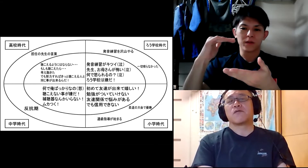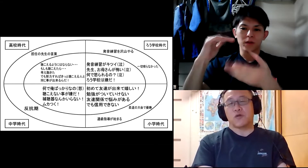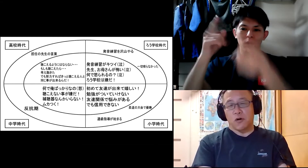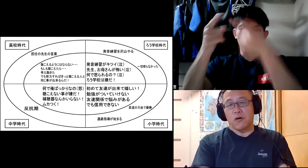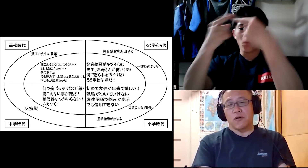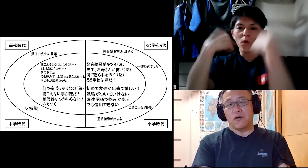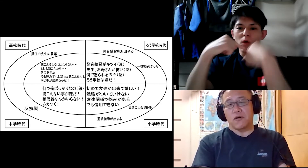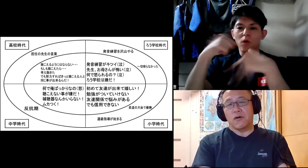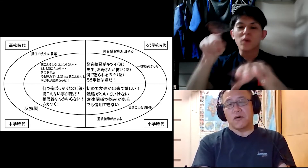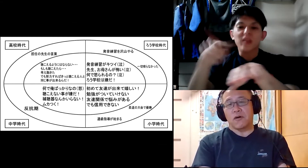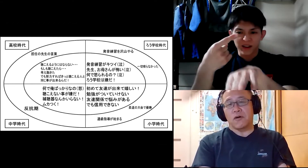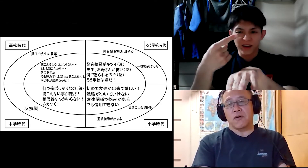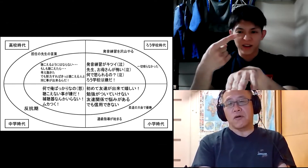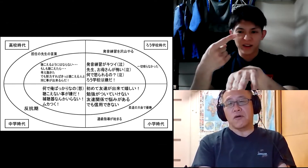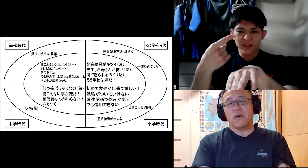こと、